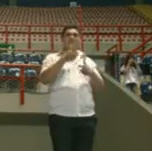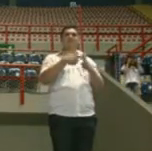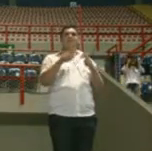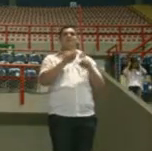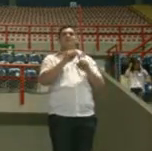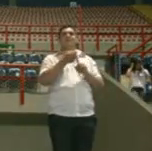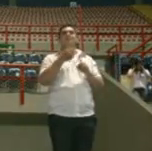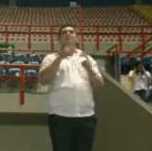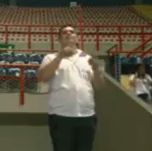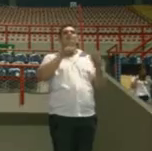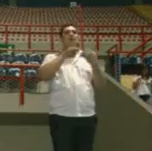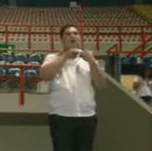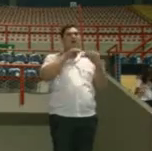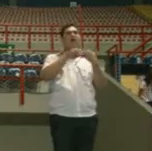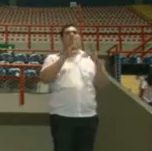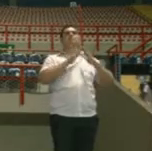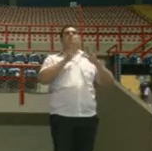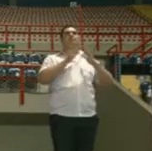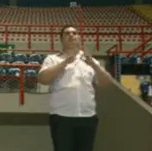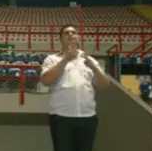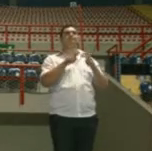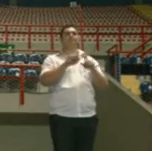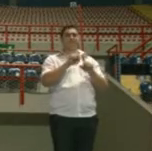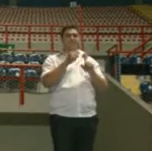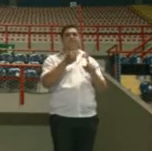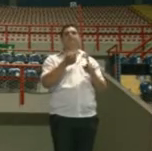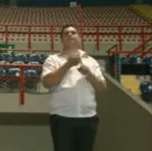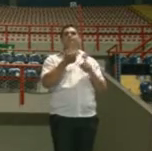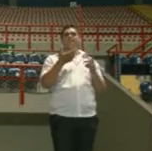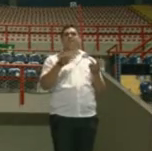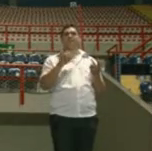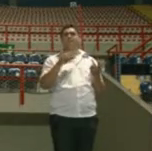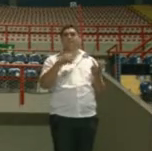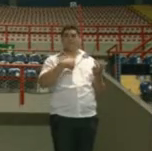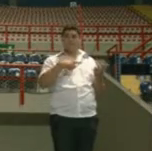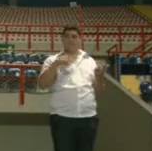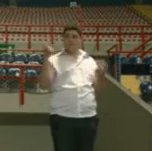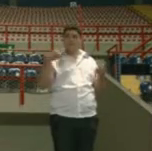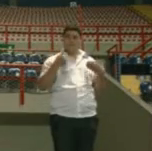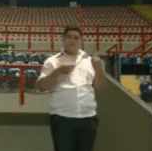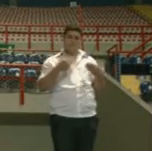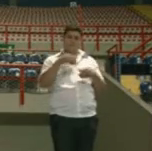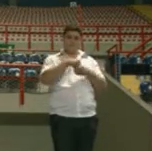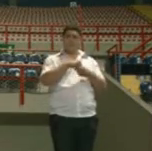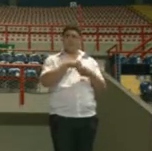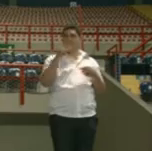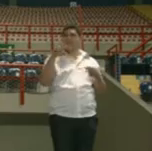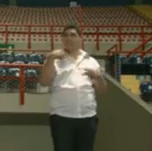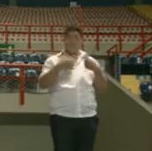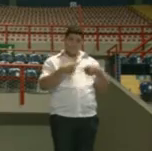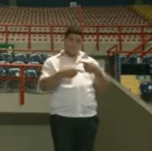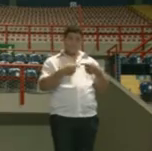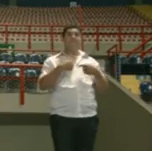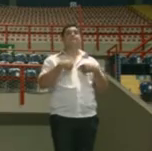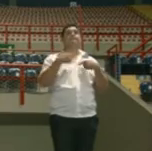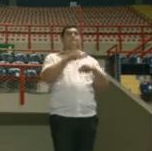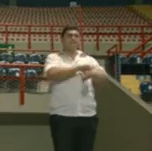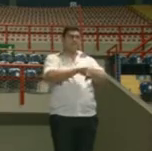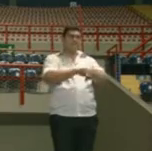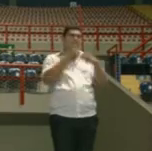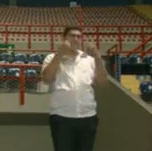A questão urbana, a moradia, é uma questão social. Se eu tenho essa noção aqui, e depois eu vejo isso com